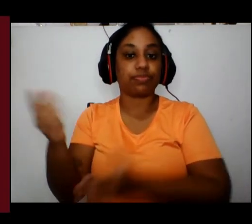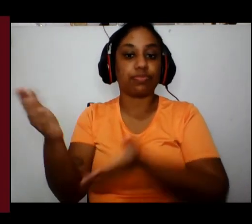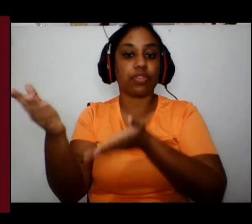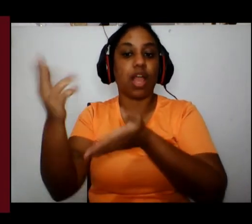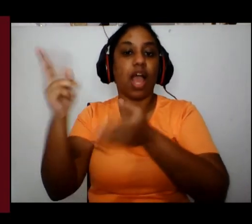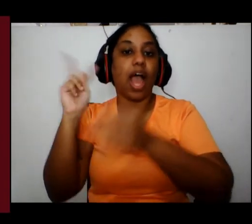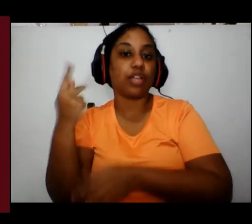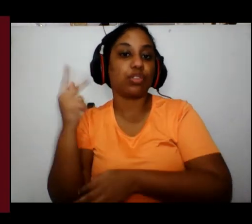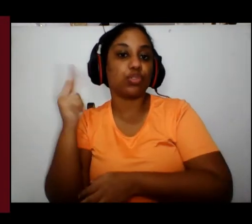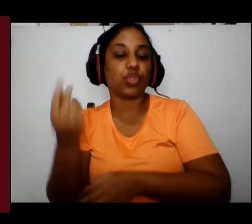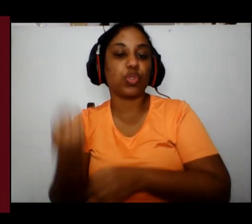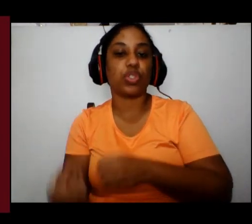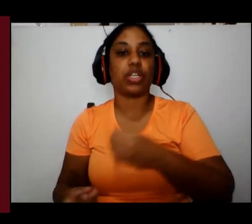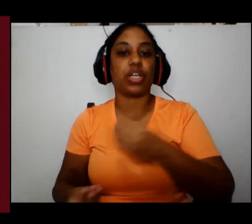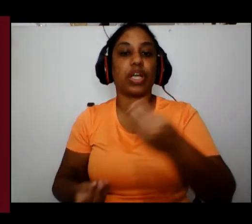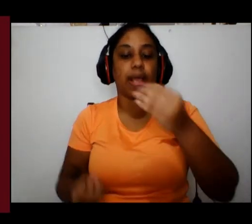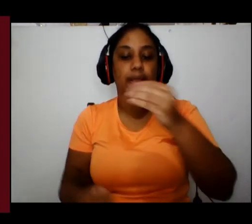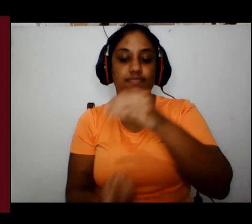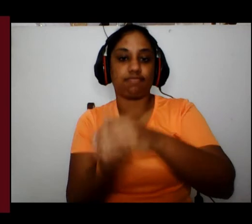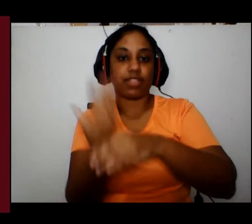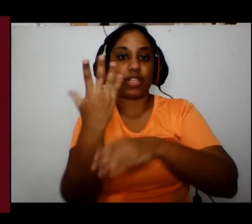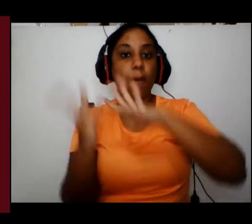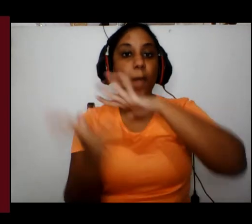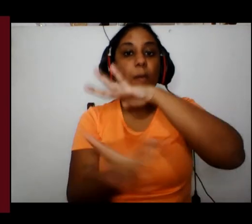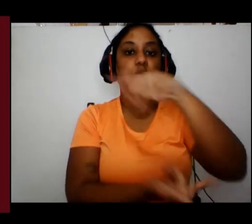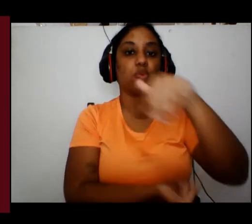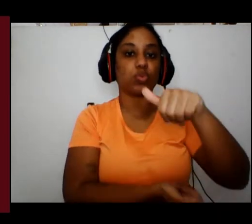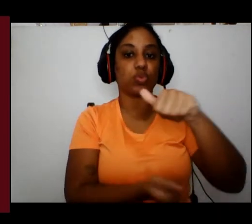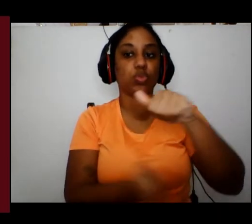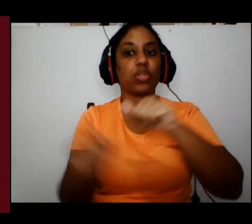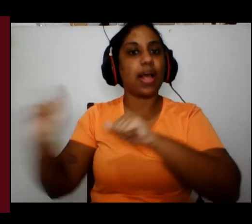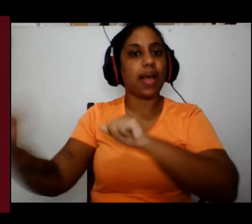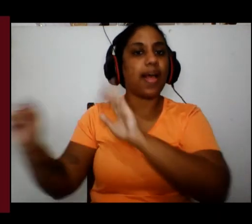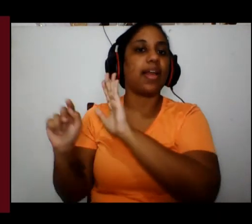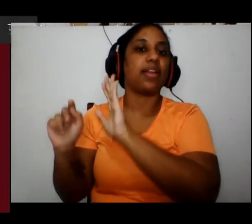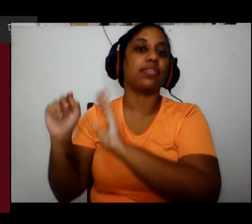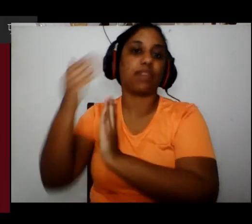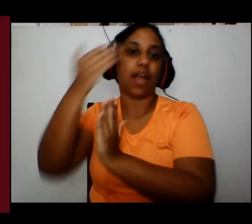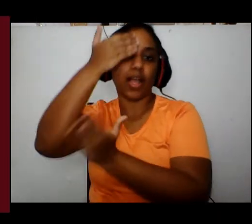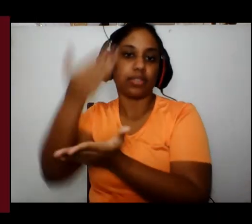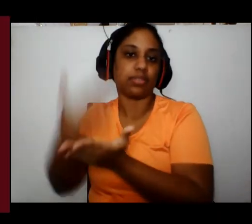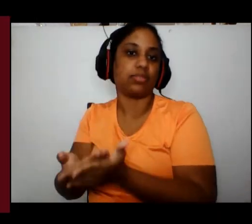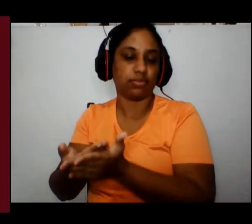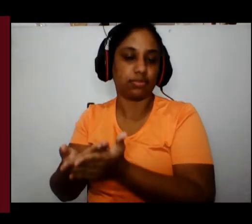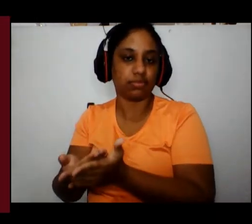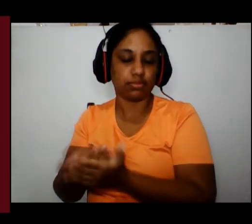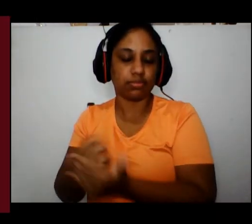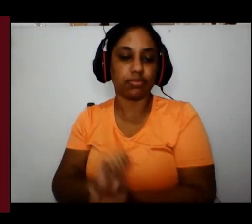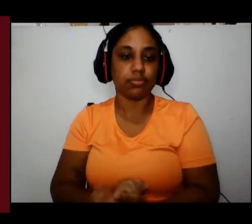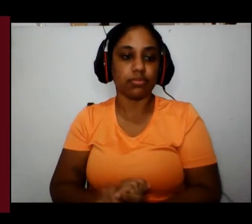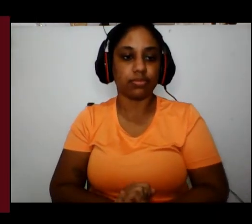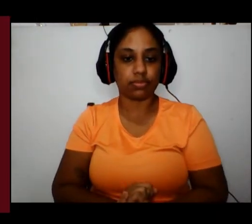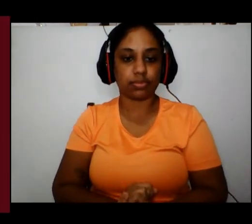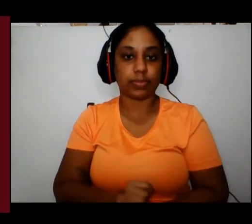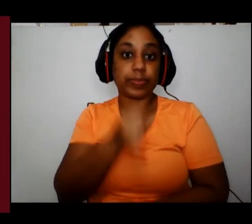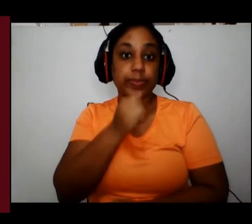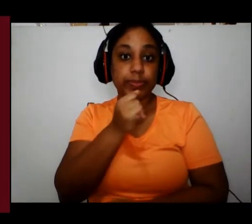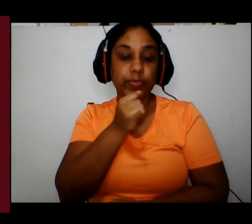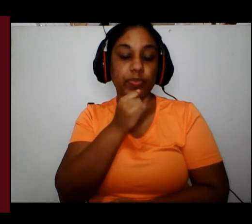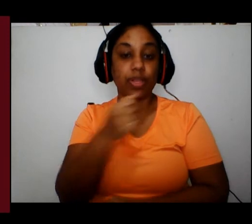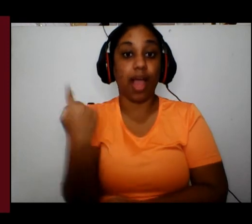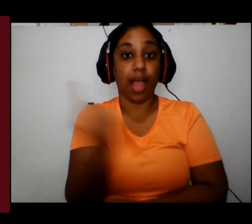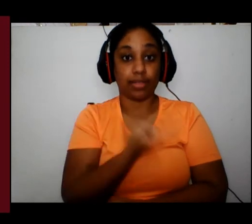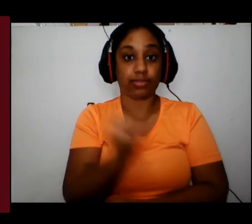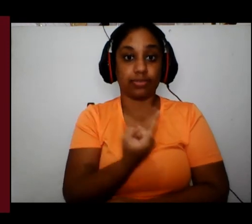essa tribo indígena, que já é uma história bem diferente da que nós conhecemos. Por exemplo, a história que nós conhecemos sobre